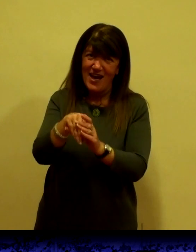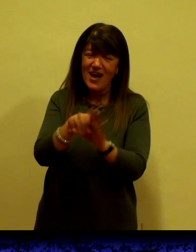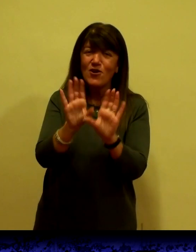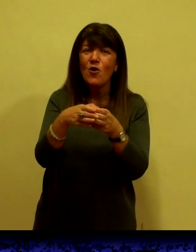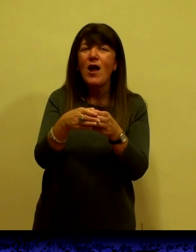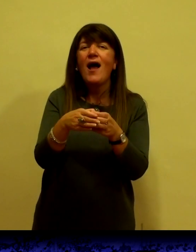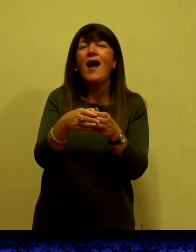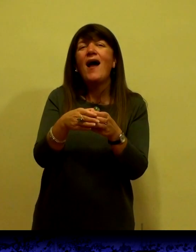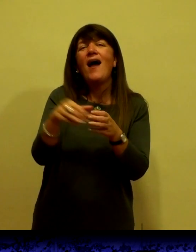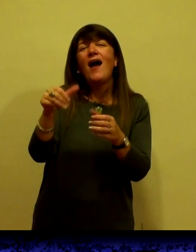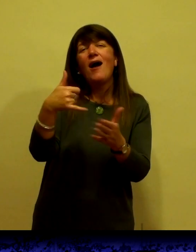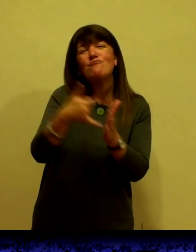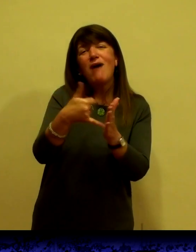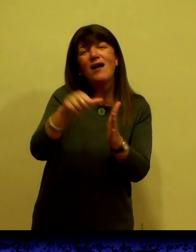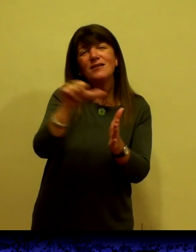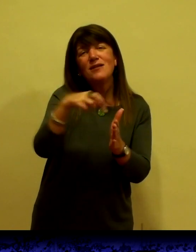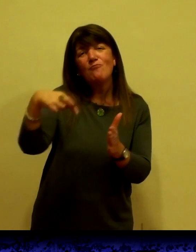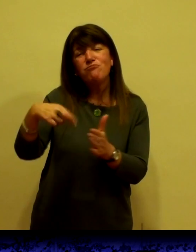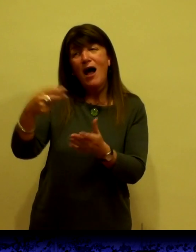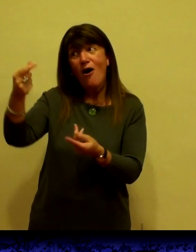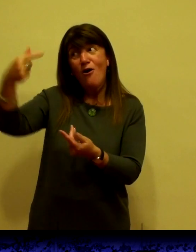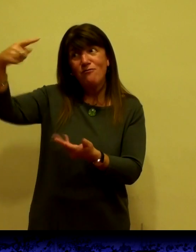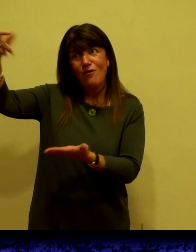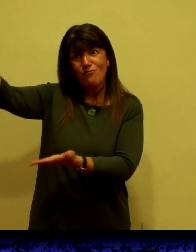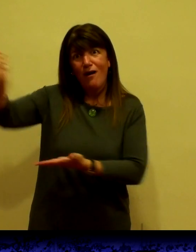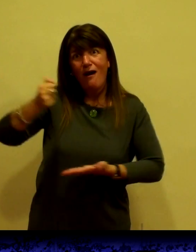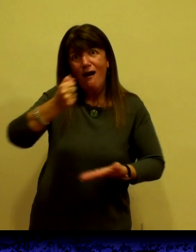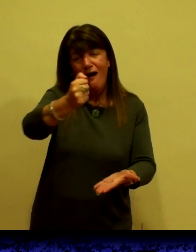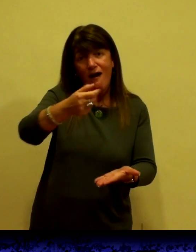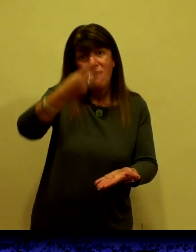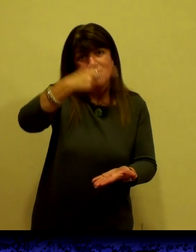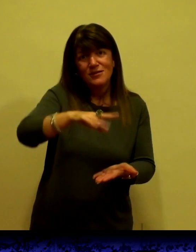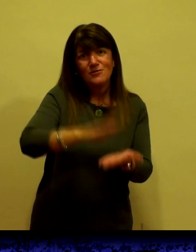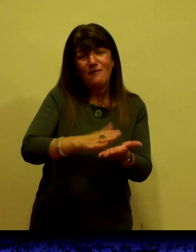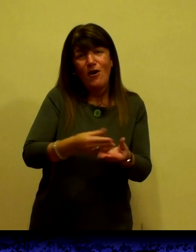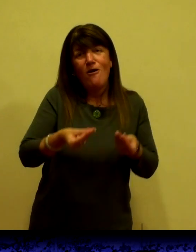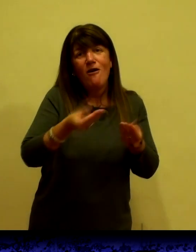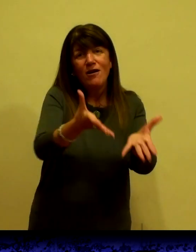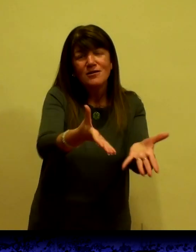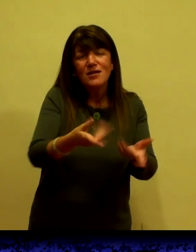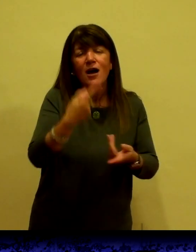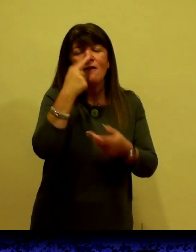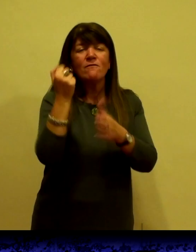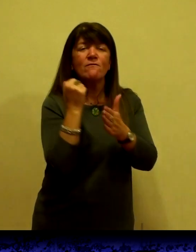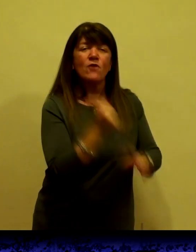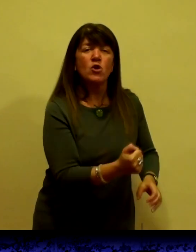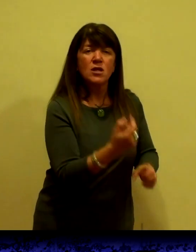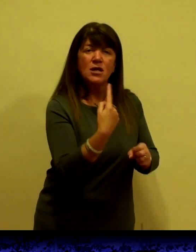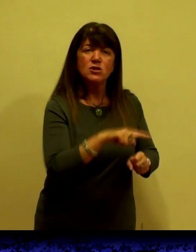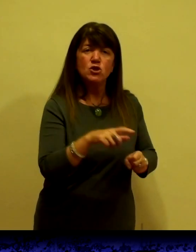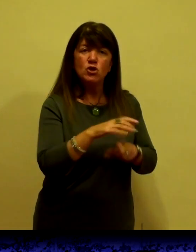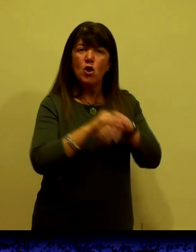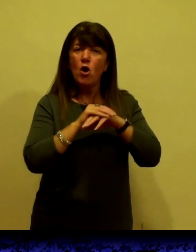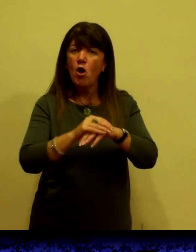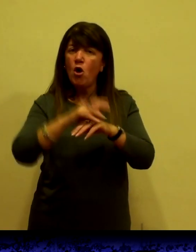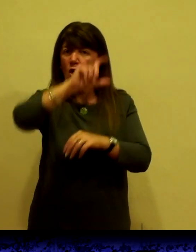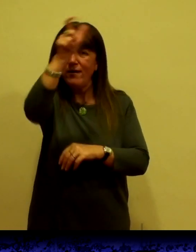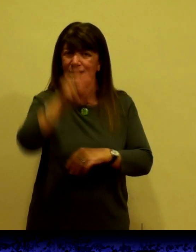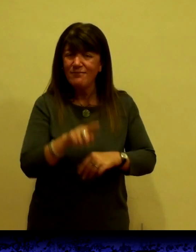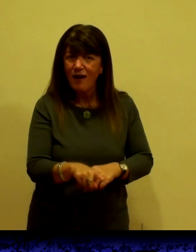rinnovato il finanziamento, quindi il supporto per questa seconda edizione, la Fondazione Altamane Italia e la Città di